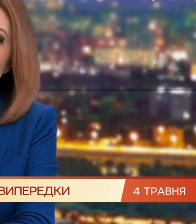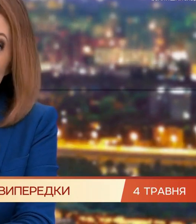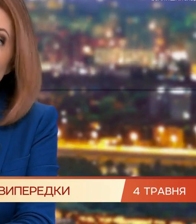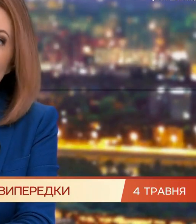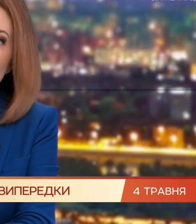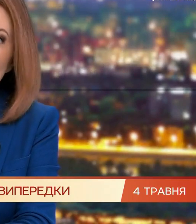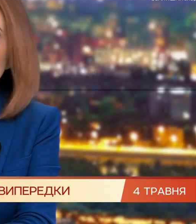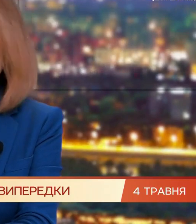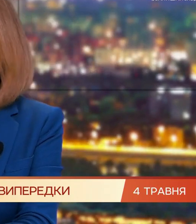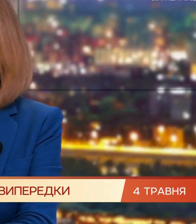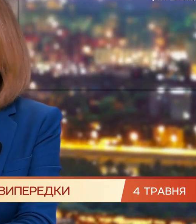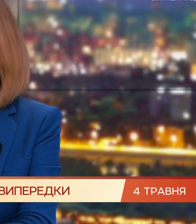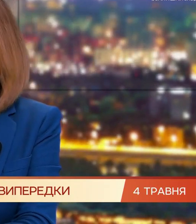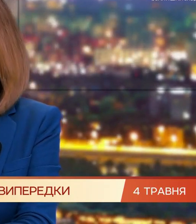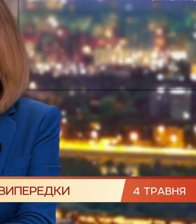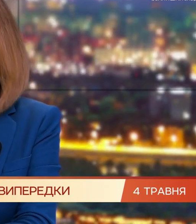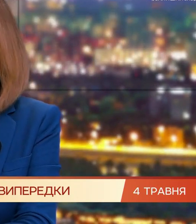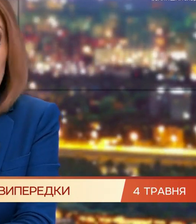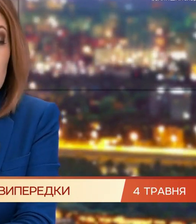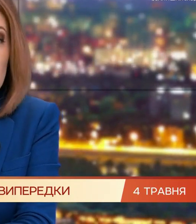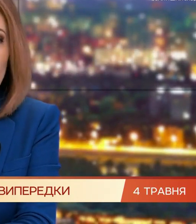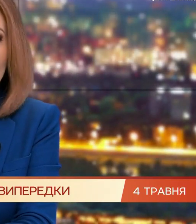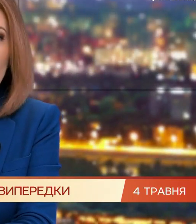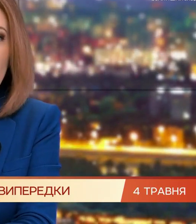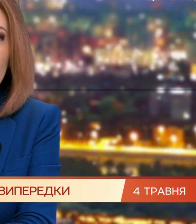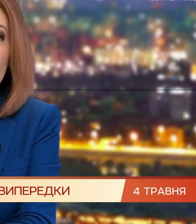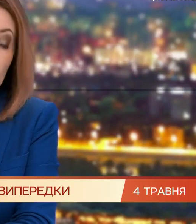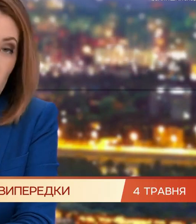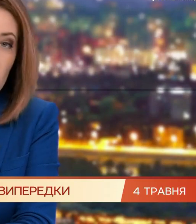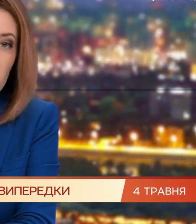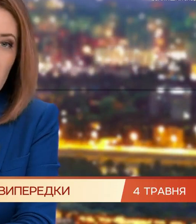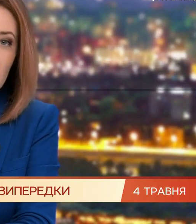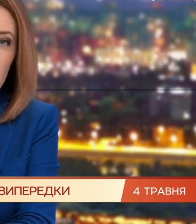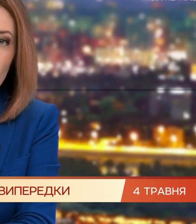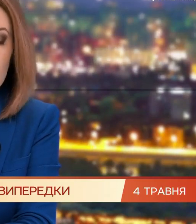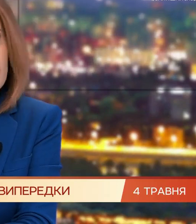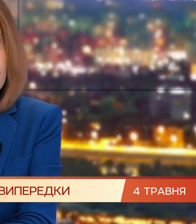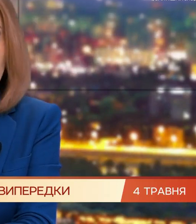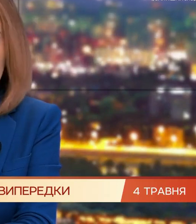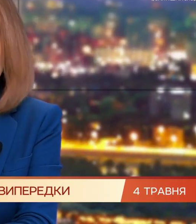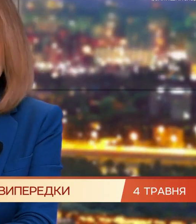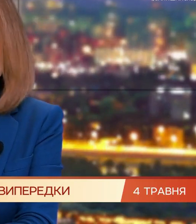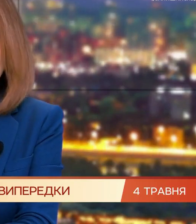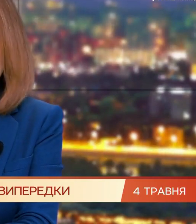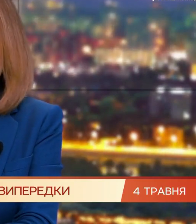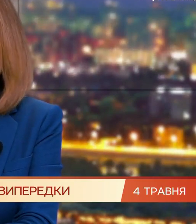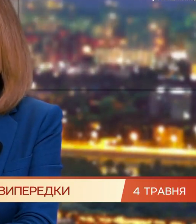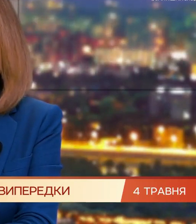Мукачеві дозволили відчинити парки, навіть торговельні центри. У МОЗі цим обурюються, але чи можна щось взяти в такій ситуації?